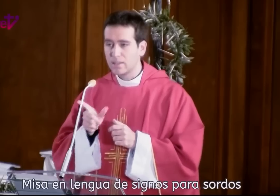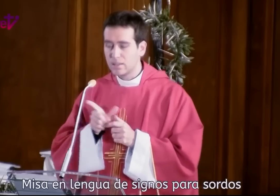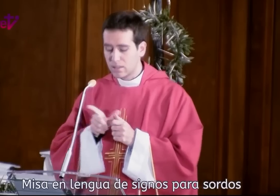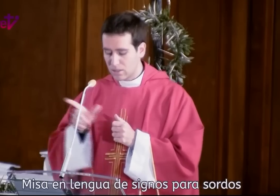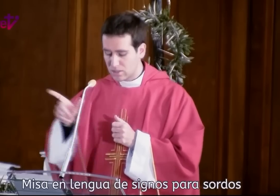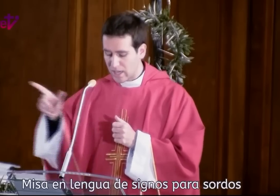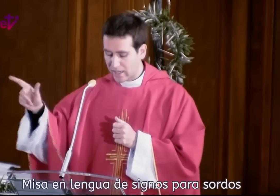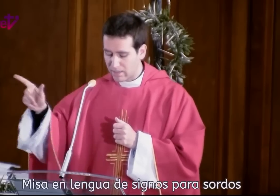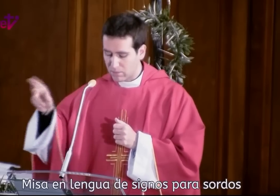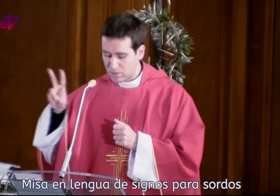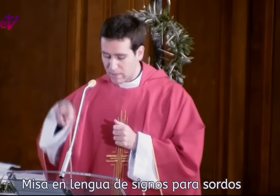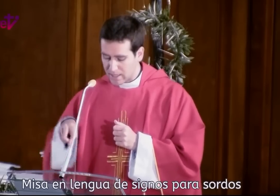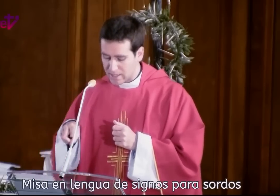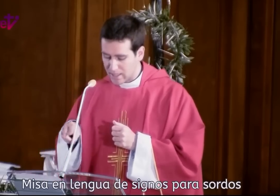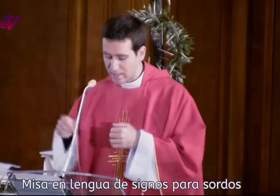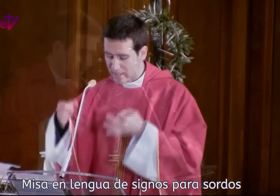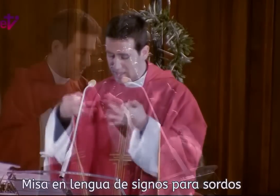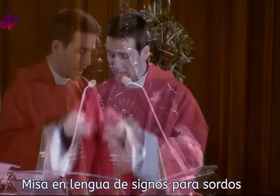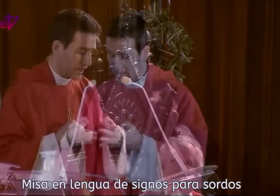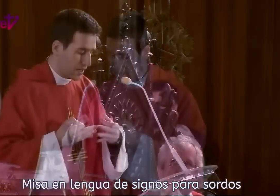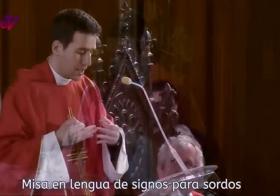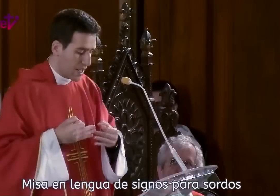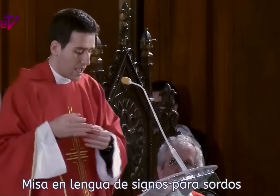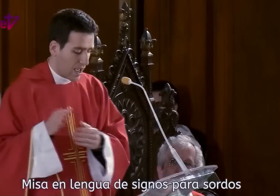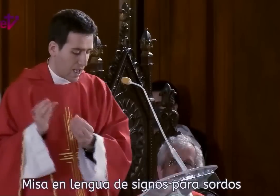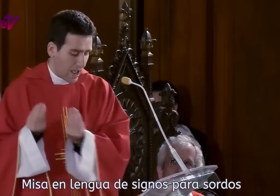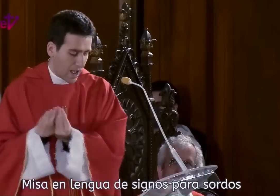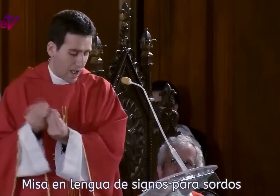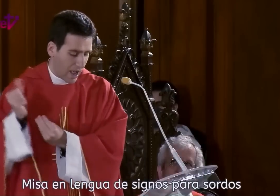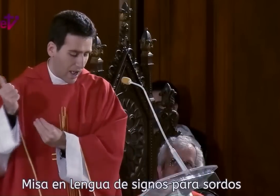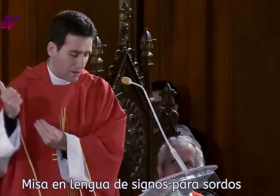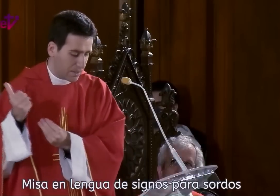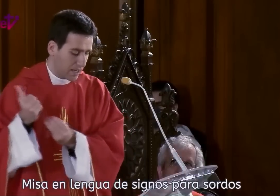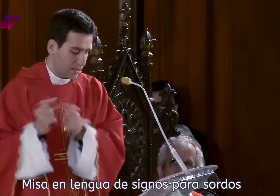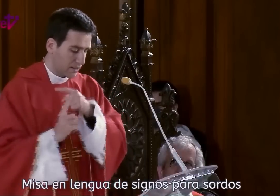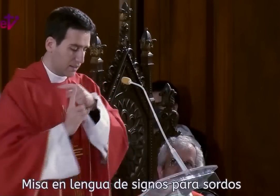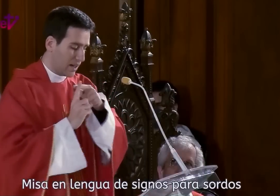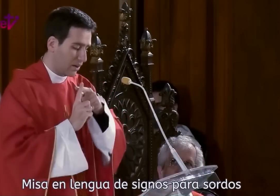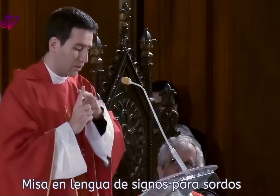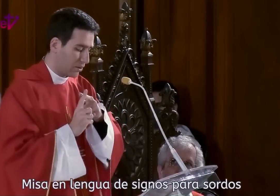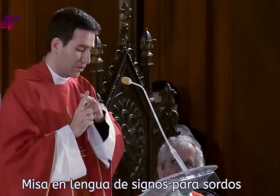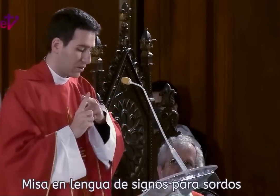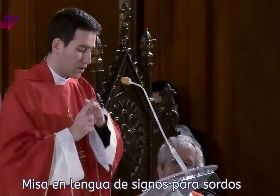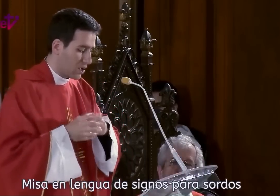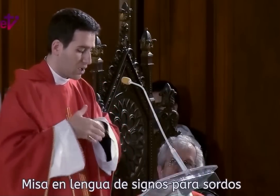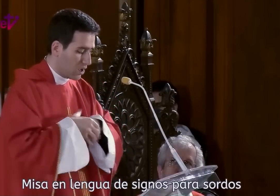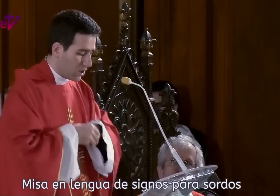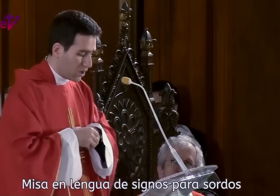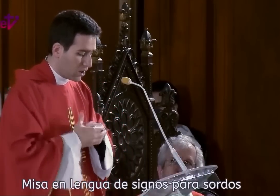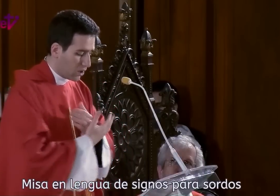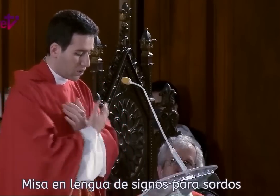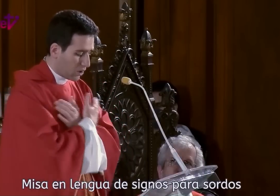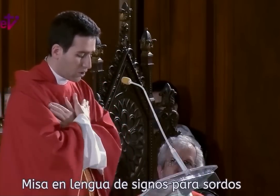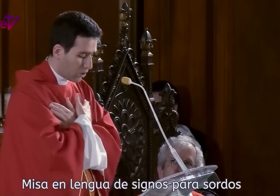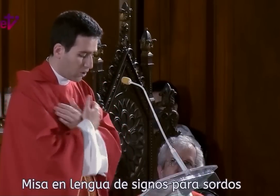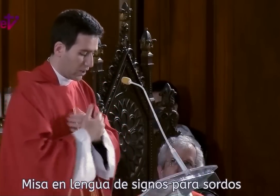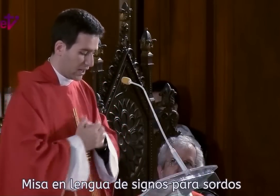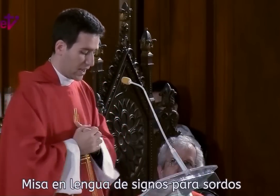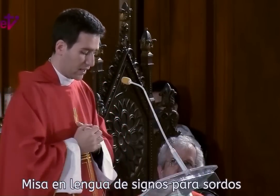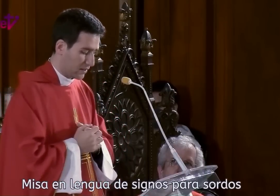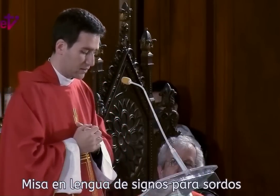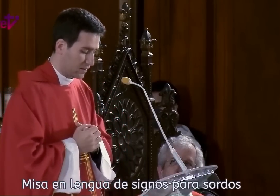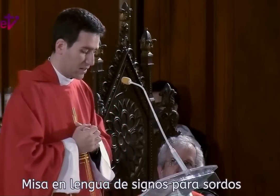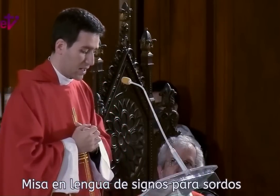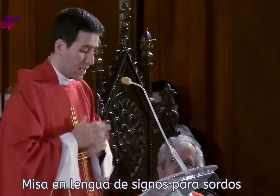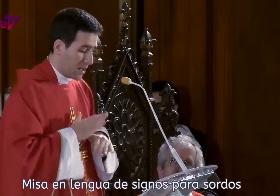nunca nos alejemos más de estar al pie de la cruz con